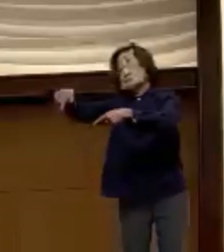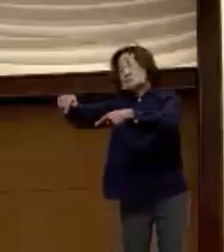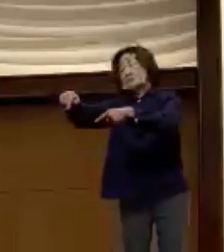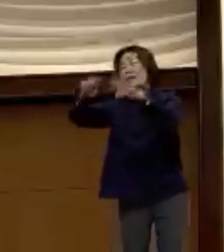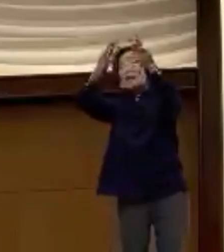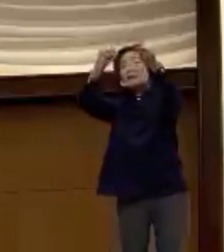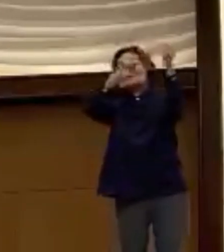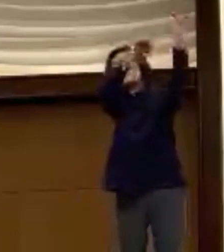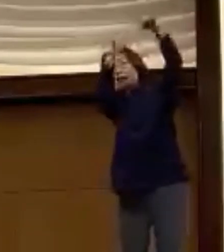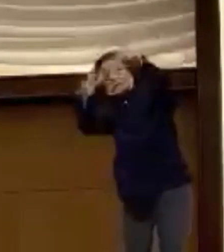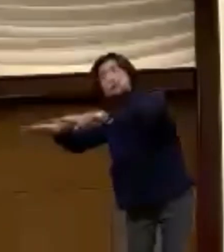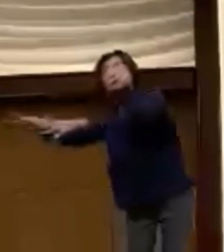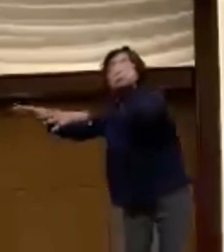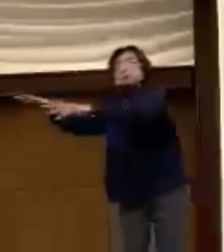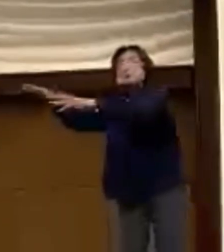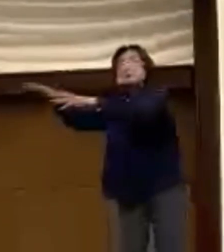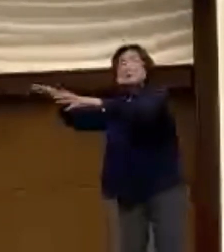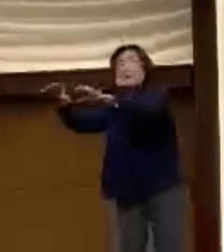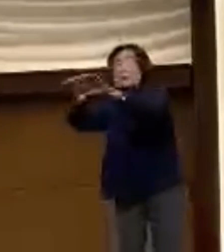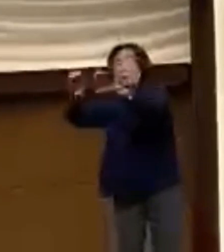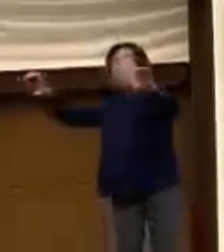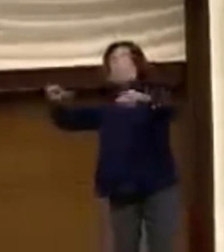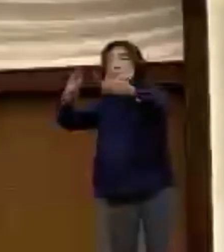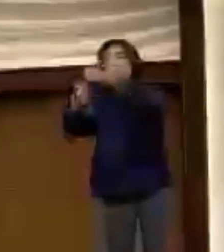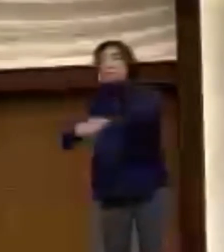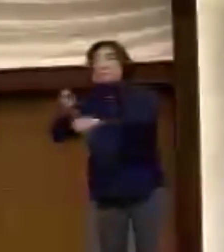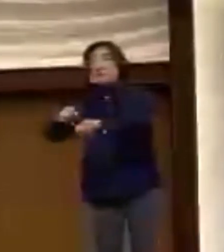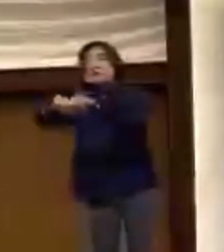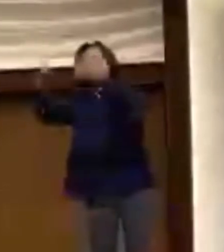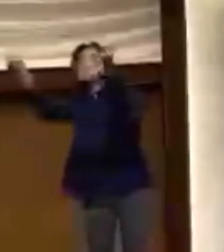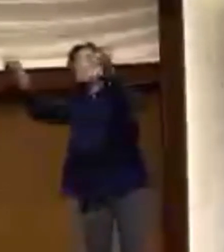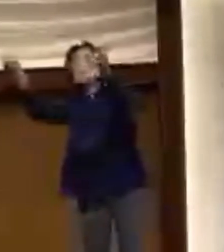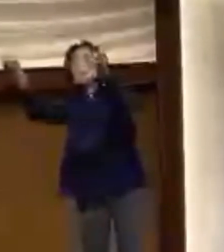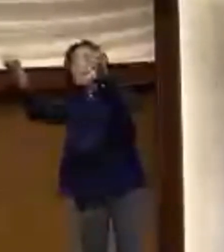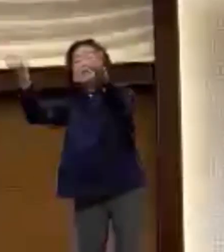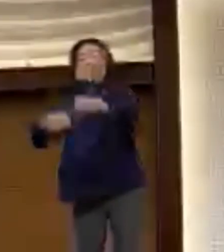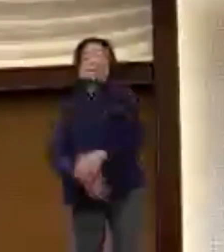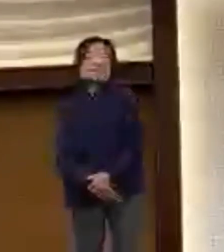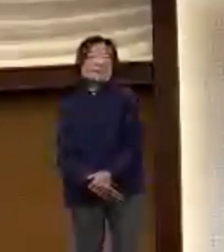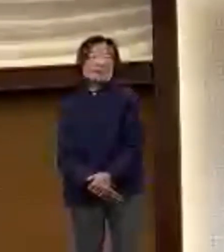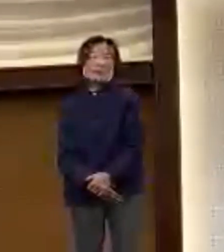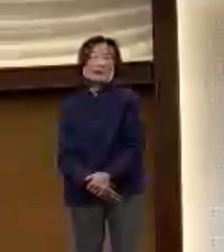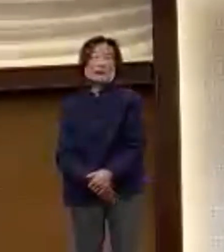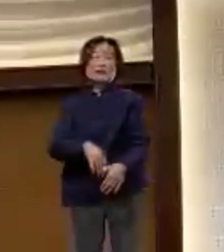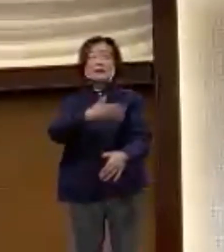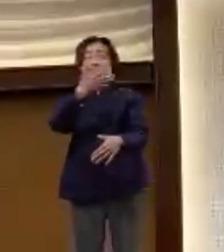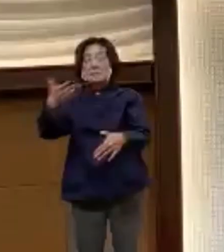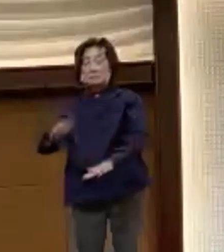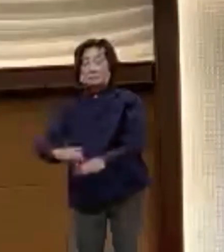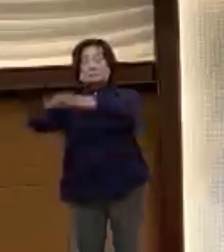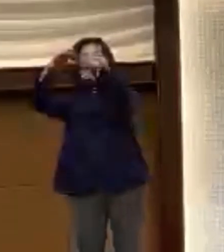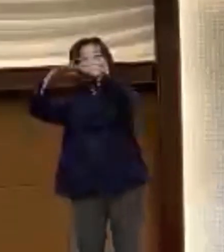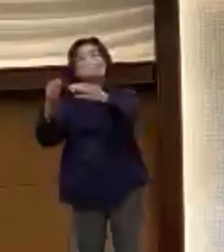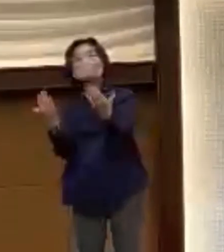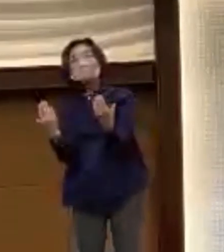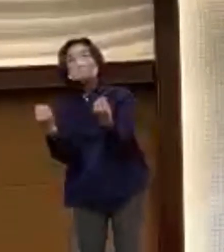土石流が生まれた、ポンプが壊れて、そして水が吐けなくなった。